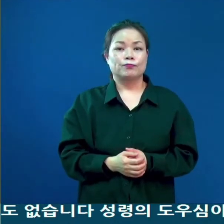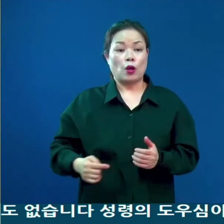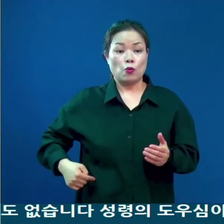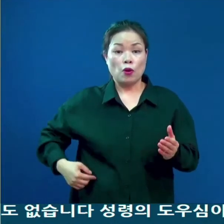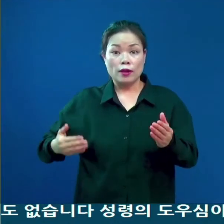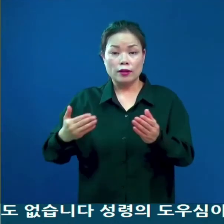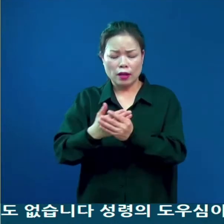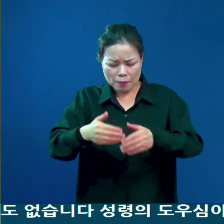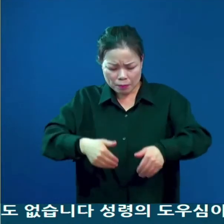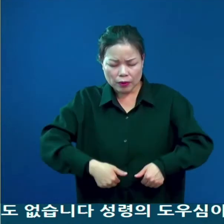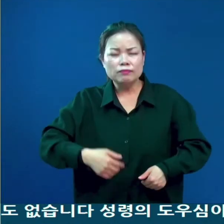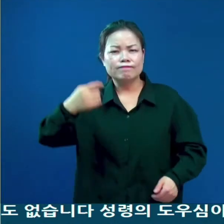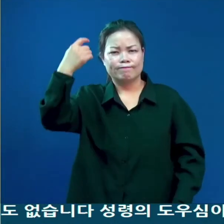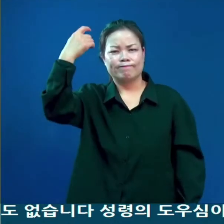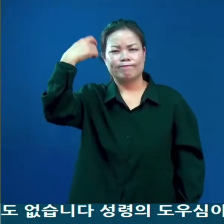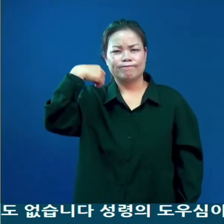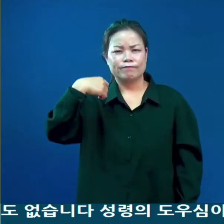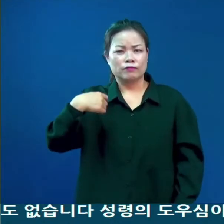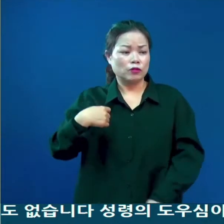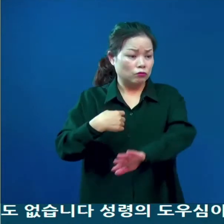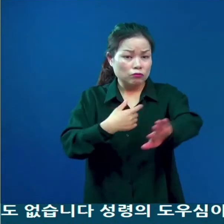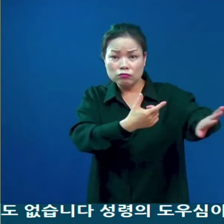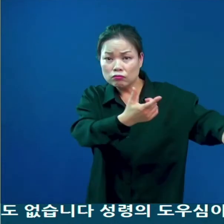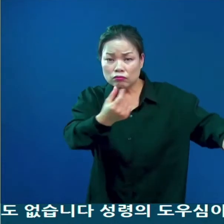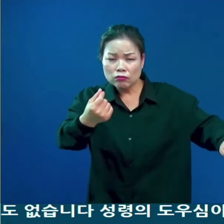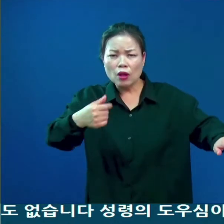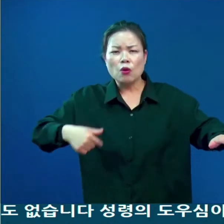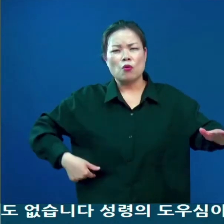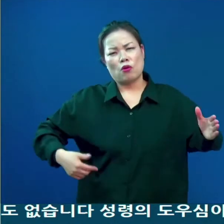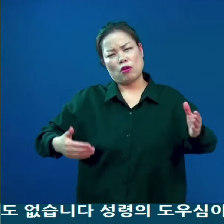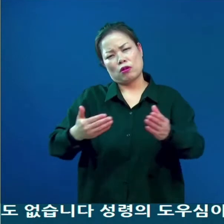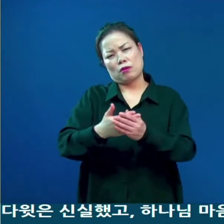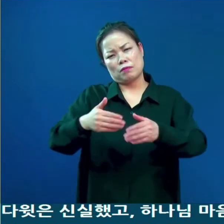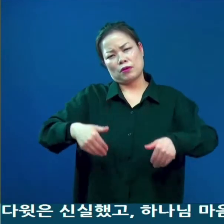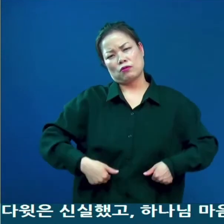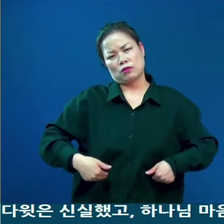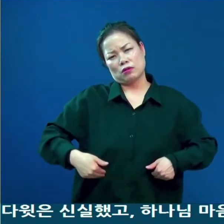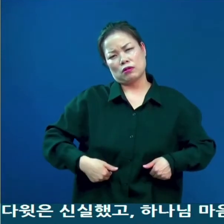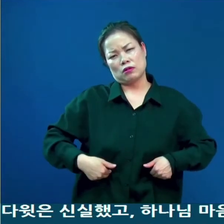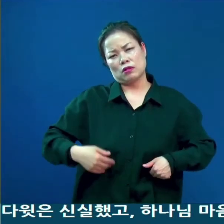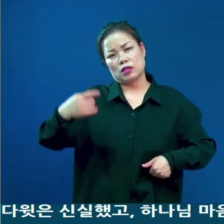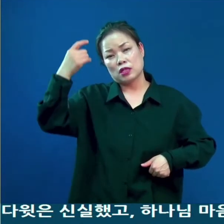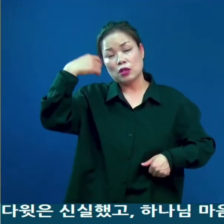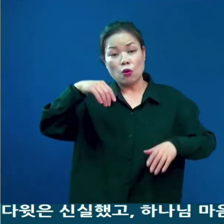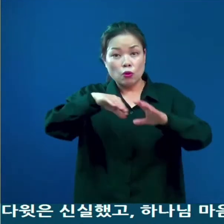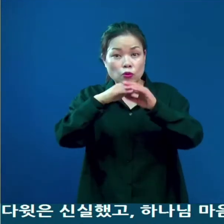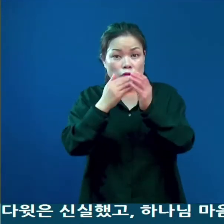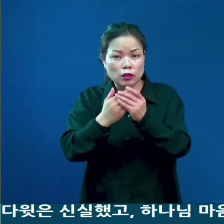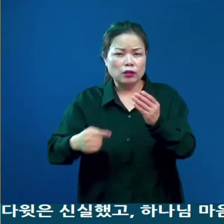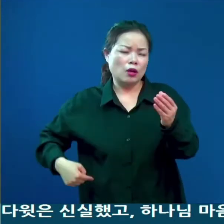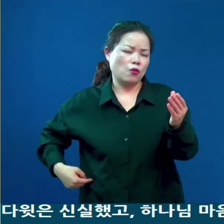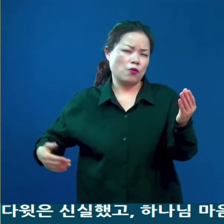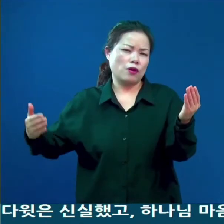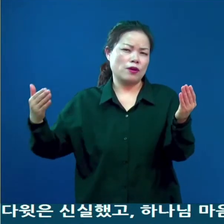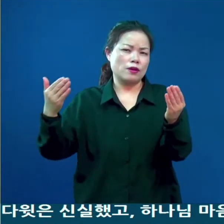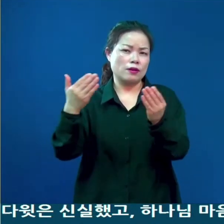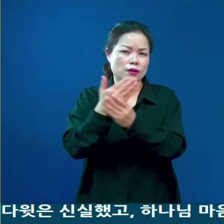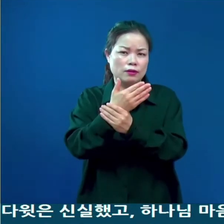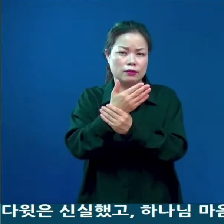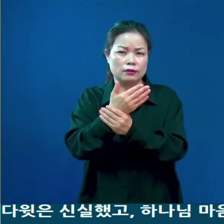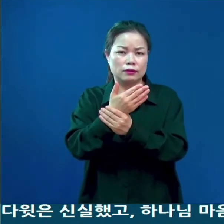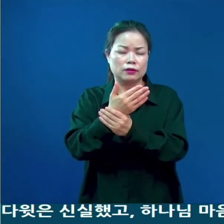회개의 필요성은 느꼈겠죠. 다 우리하고 똑같아요. 회개의 필요성은 느꼈겠죠. 그러나 온전한 회개에 이르지 못하는